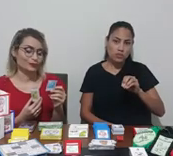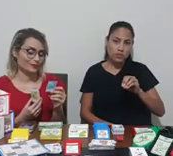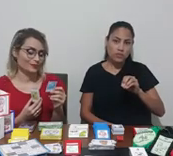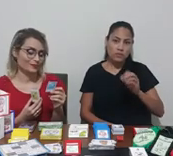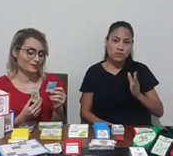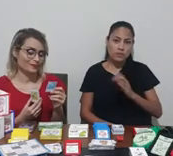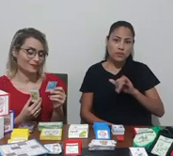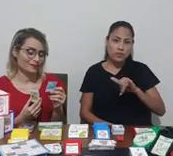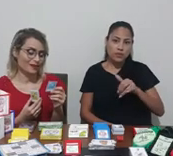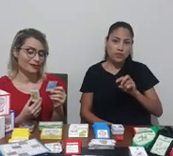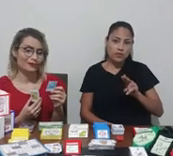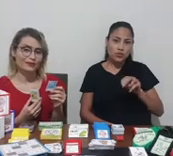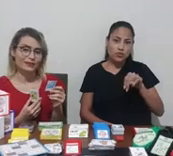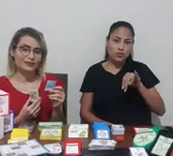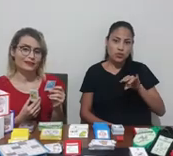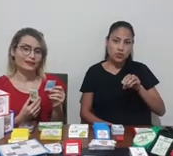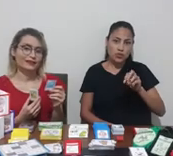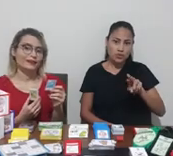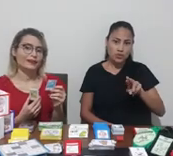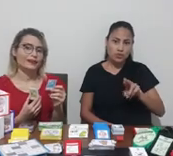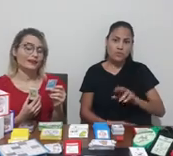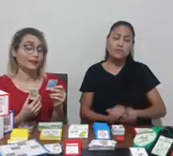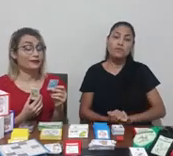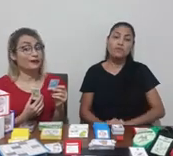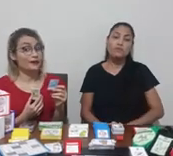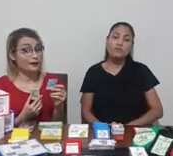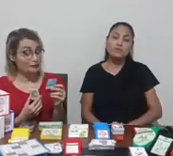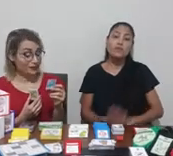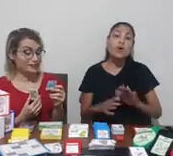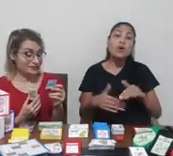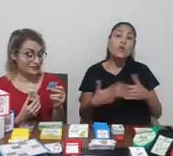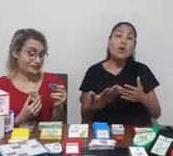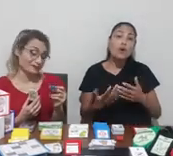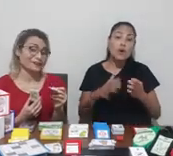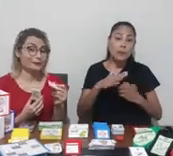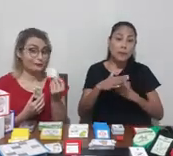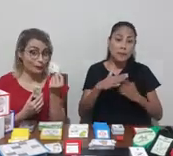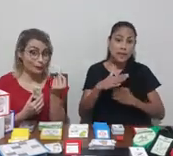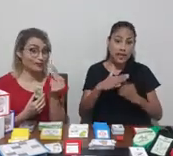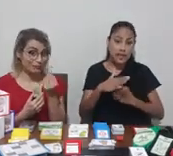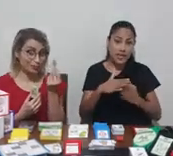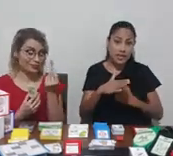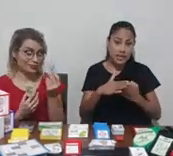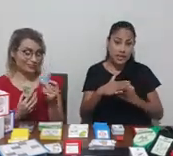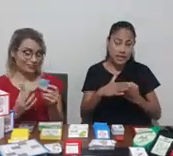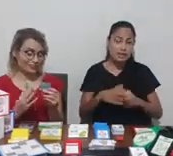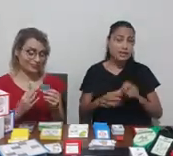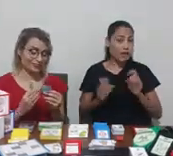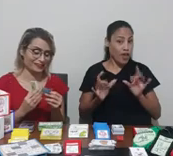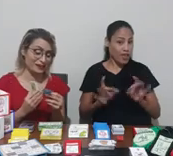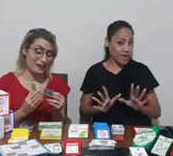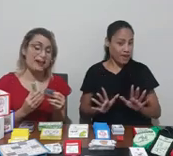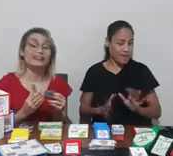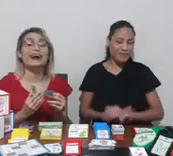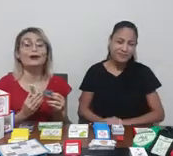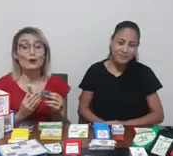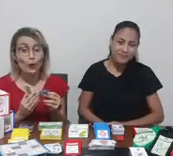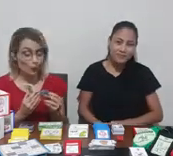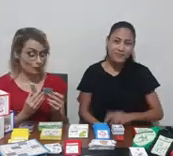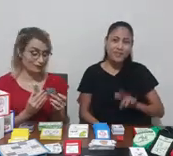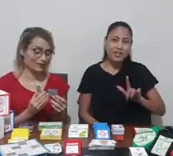Júnior. Certo? Aí, qual é a empresa, né? Vou fazer um pouco desse merchan aqui. É